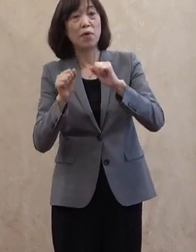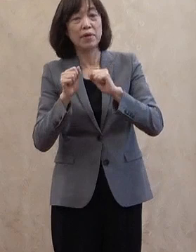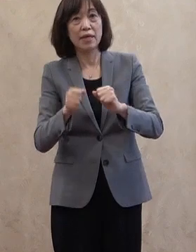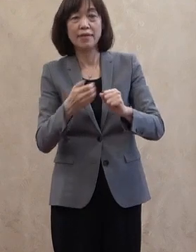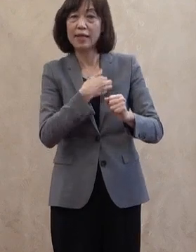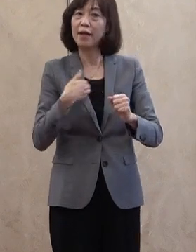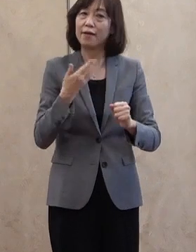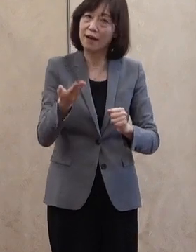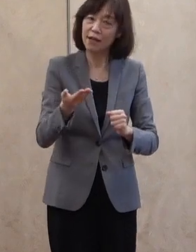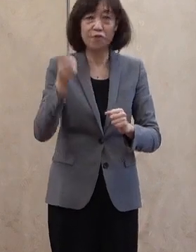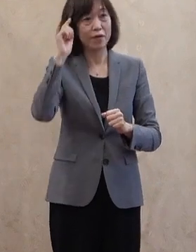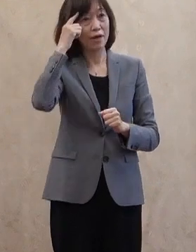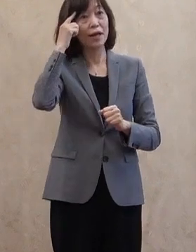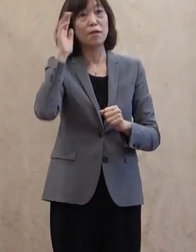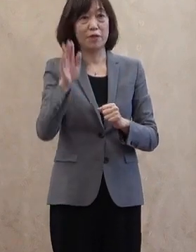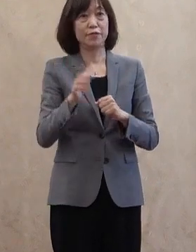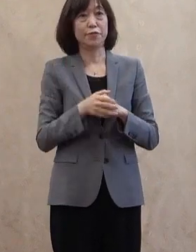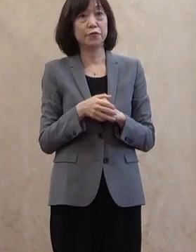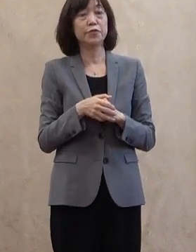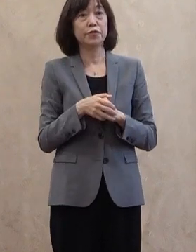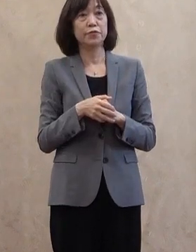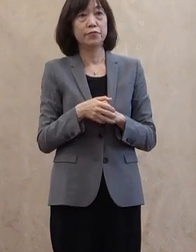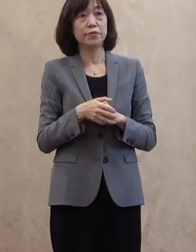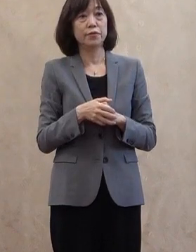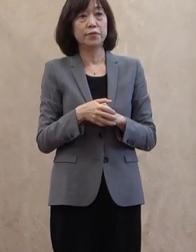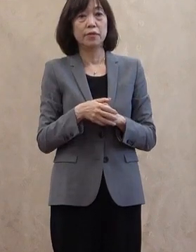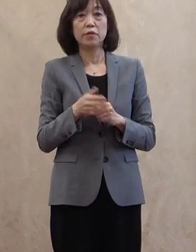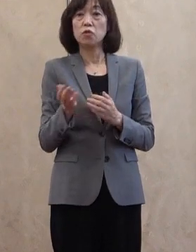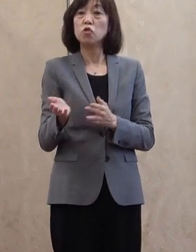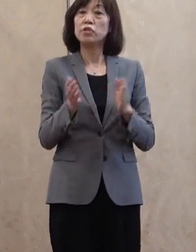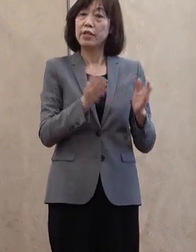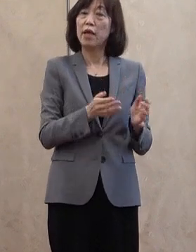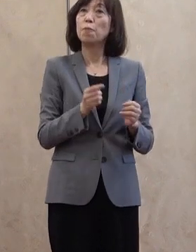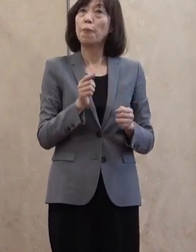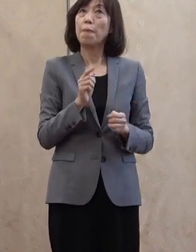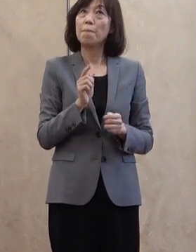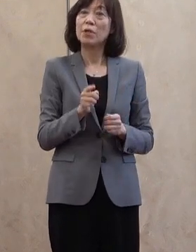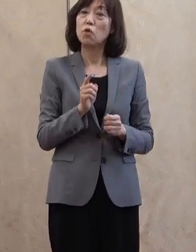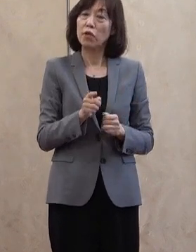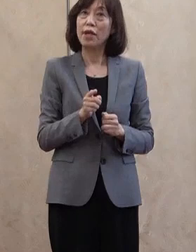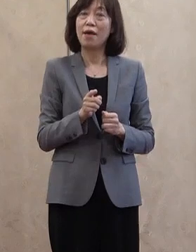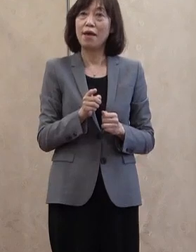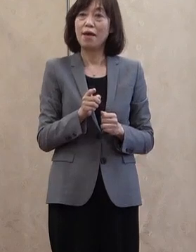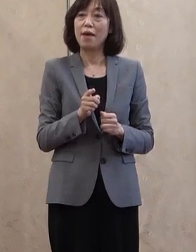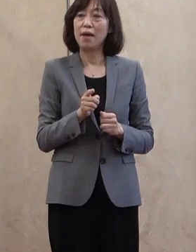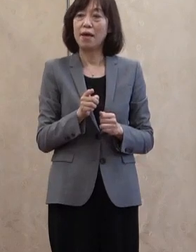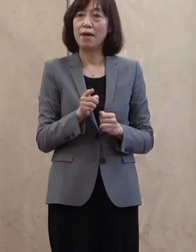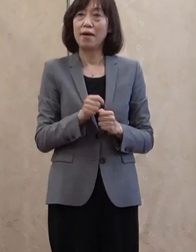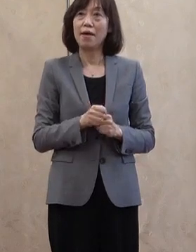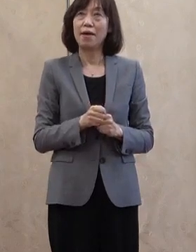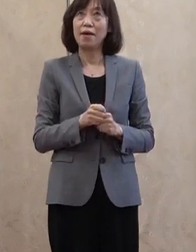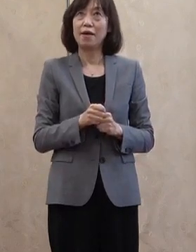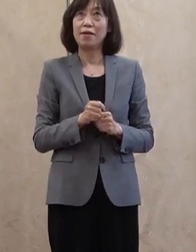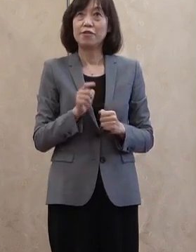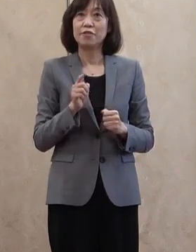ということを考えています。そして、まあ、その点につきましては、